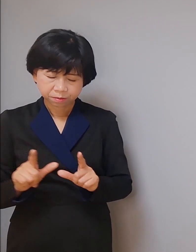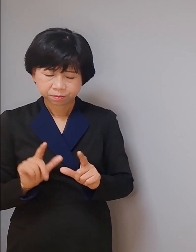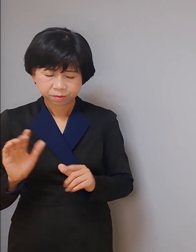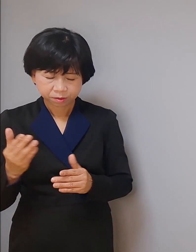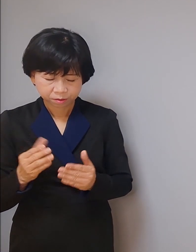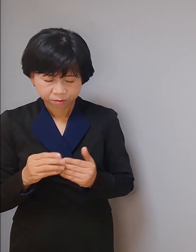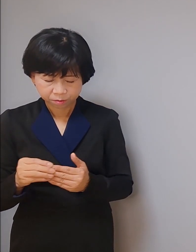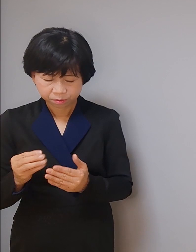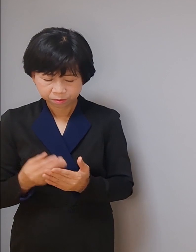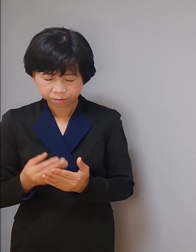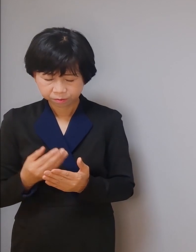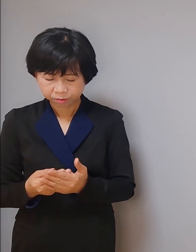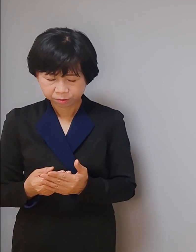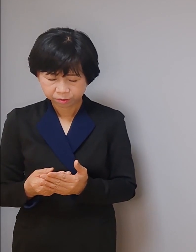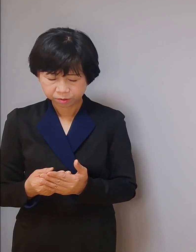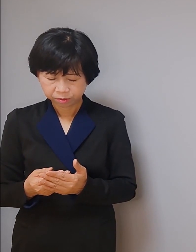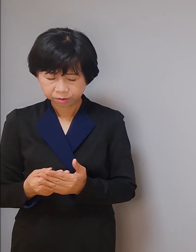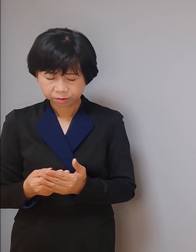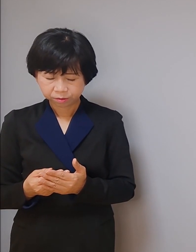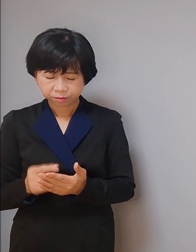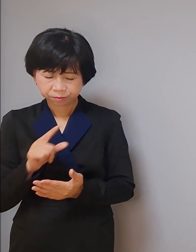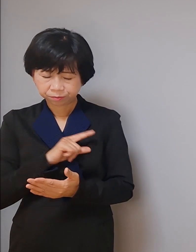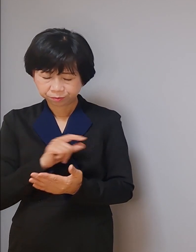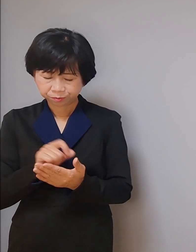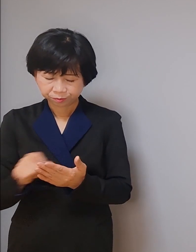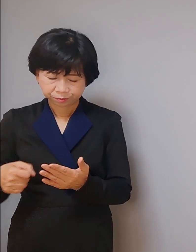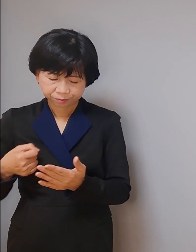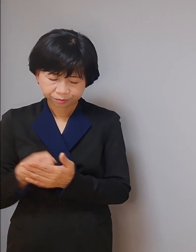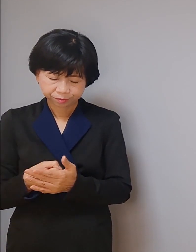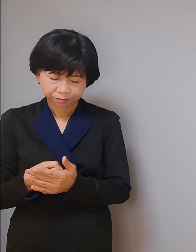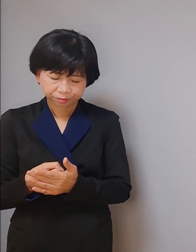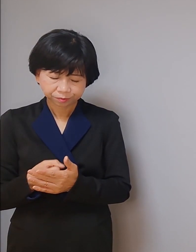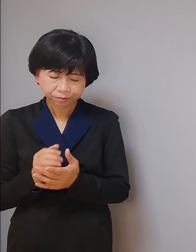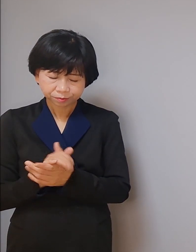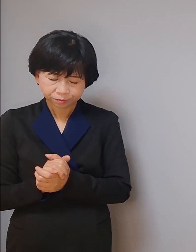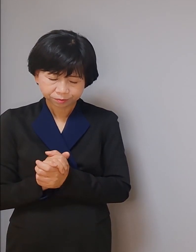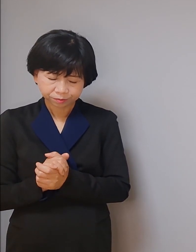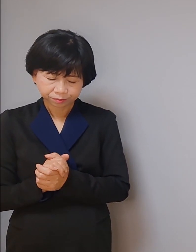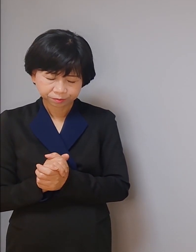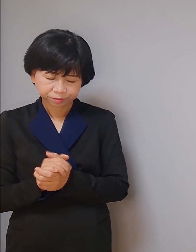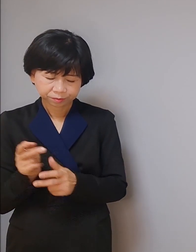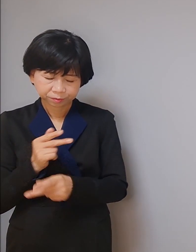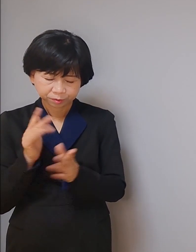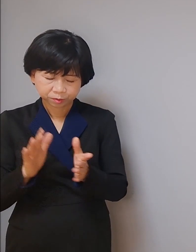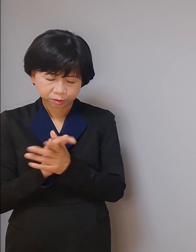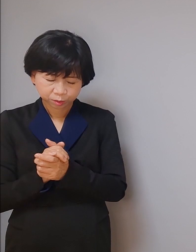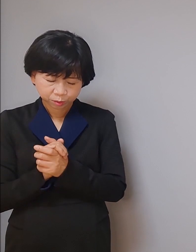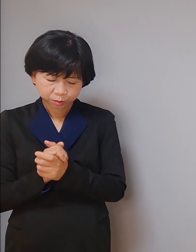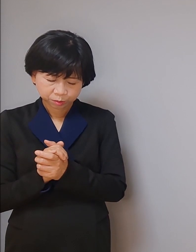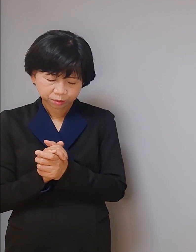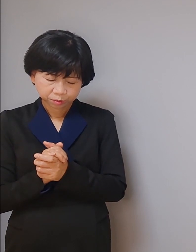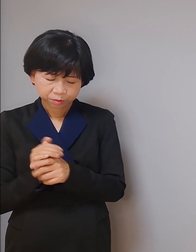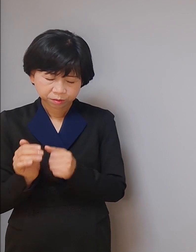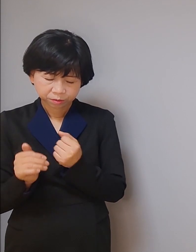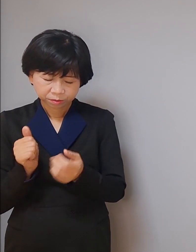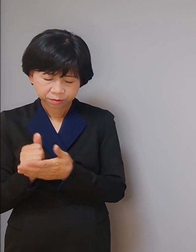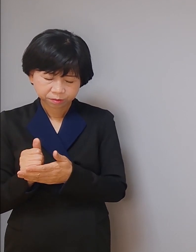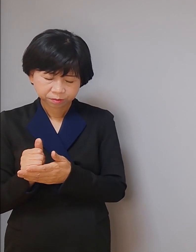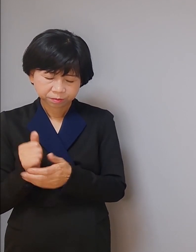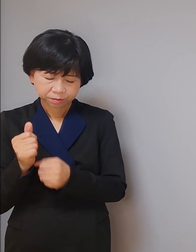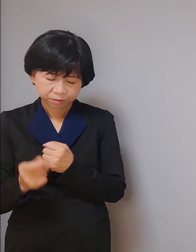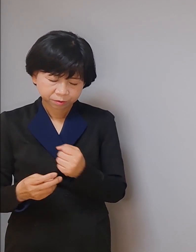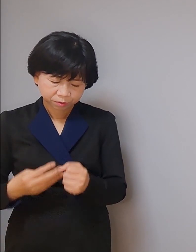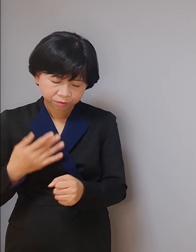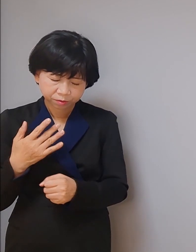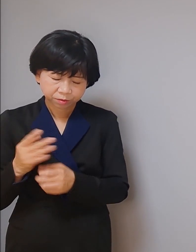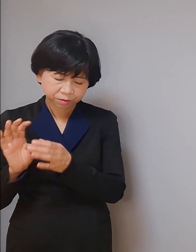하나님 작정서를 손에 들었습니다. 하나님 한 주간 동안 기도했습니다. 몇 년 동안 쭉